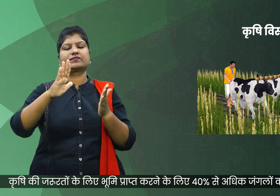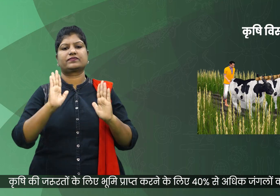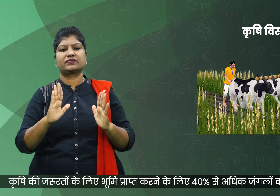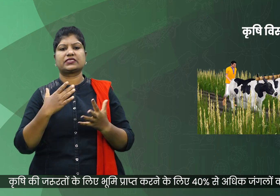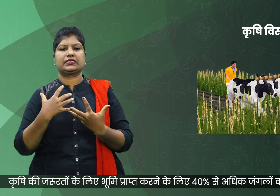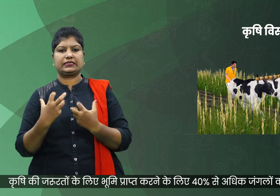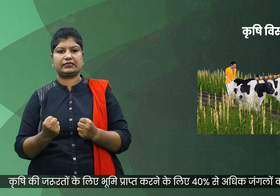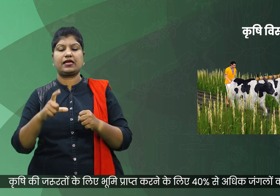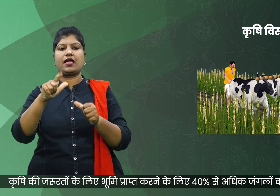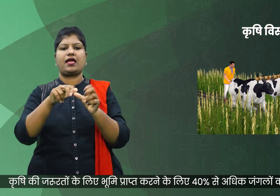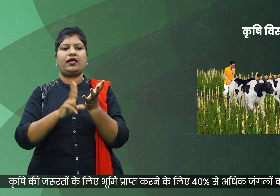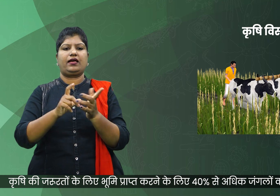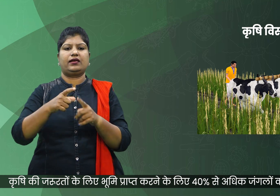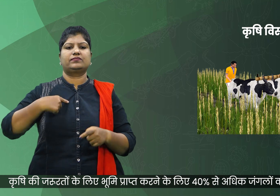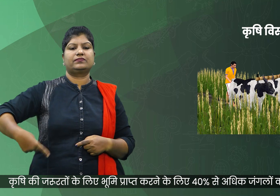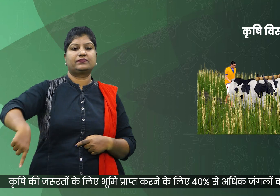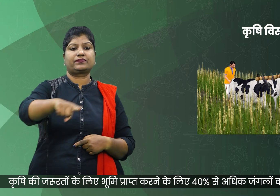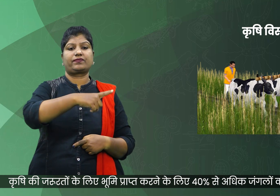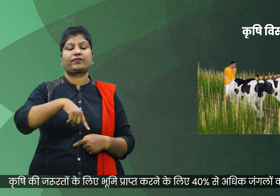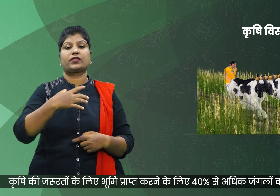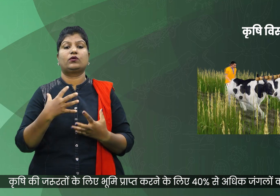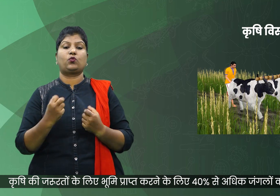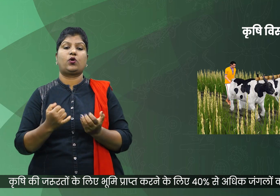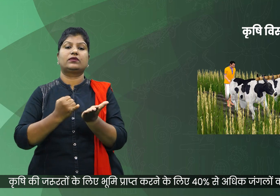प्रतिशत से अधिक जंगलों को साफ किया जाता है।